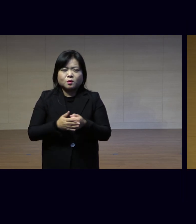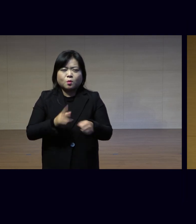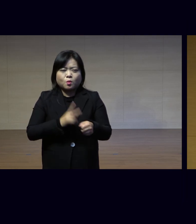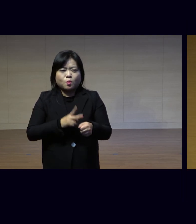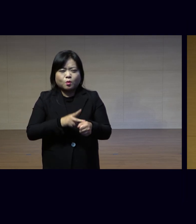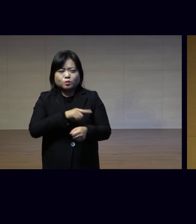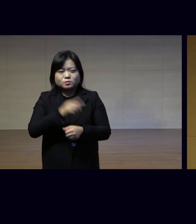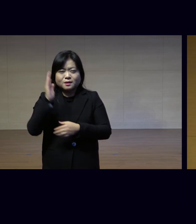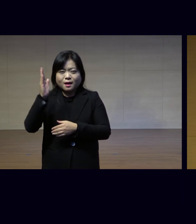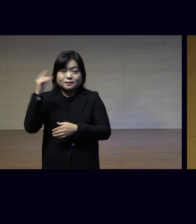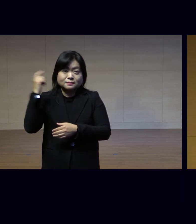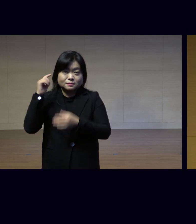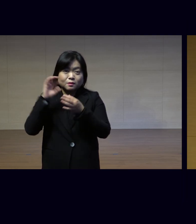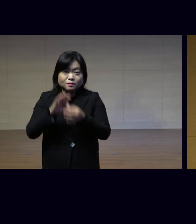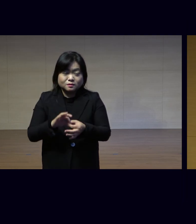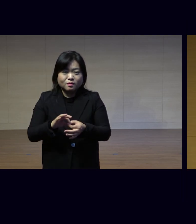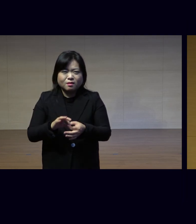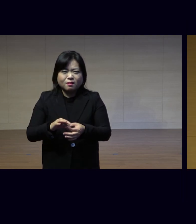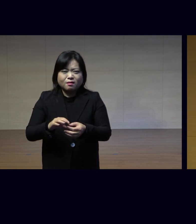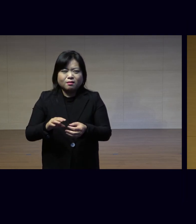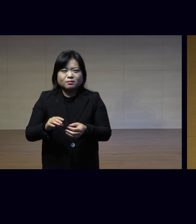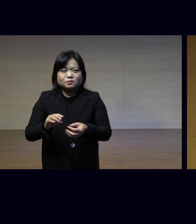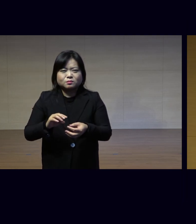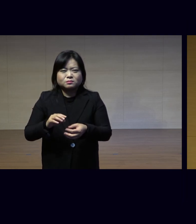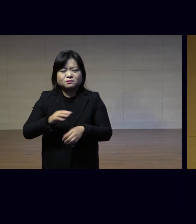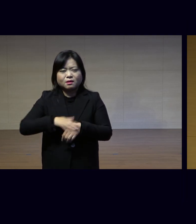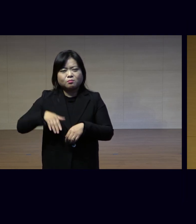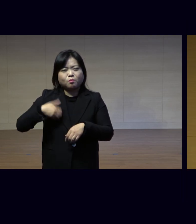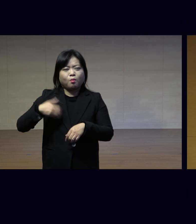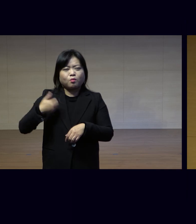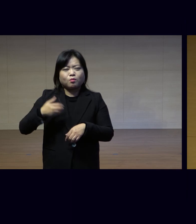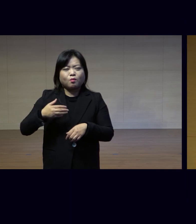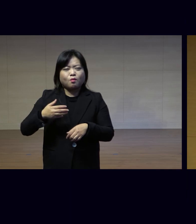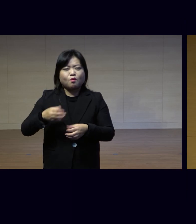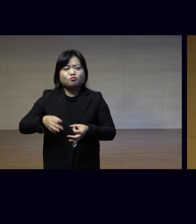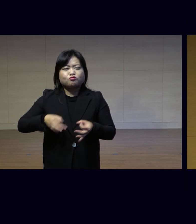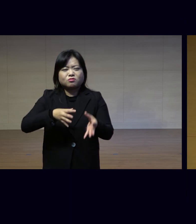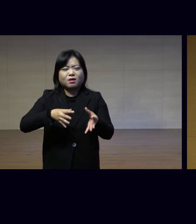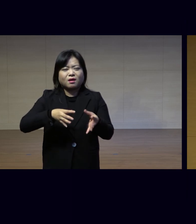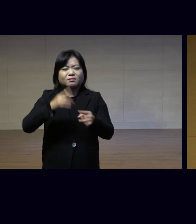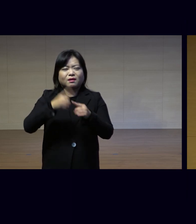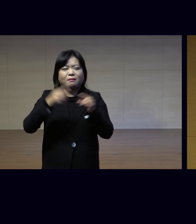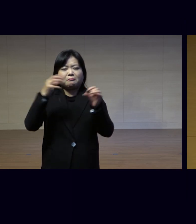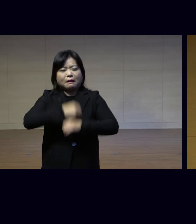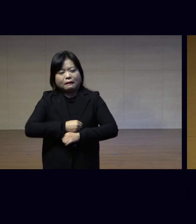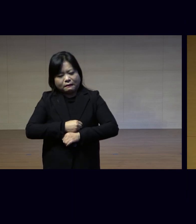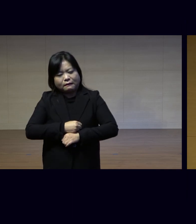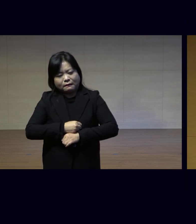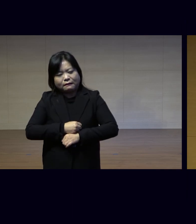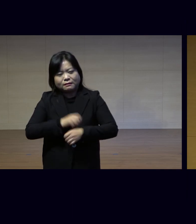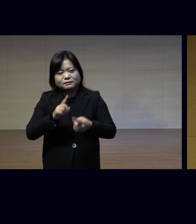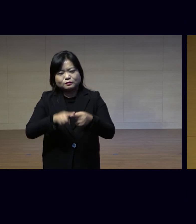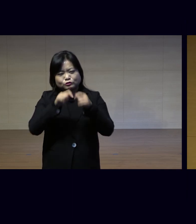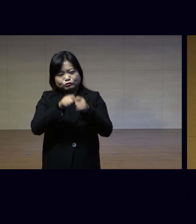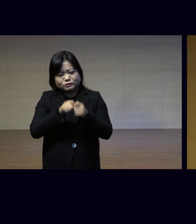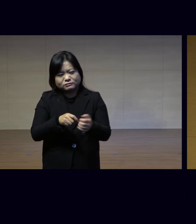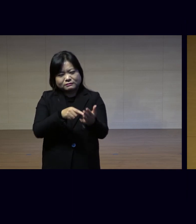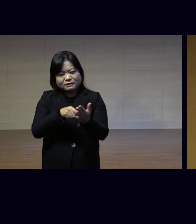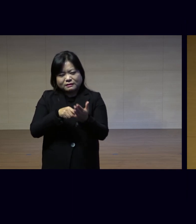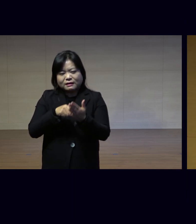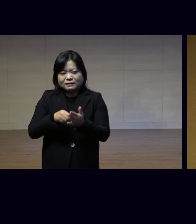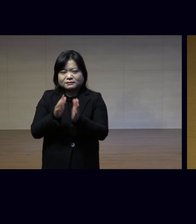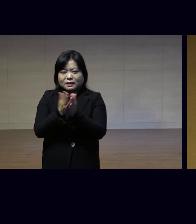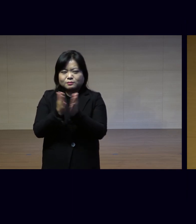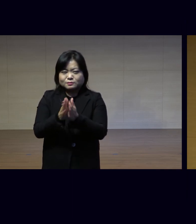교수님 강의 들으면서 어설프게 투자했다가 어떻게 망해가는지 굉장히 구체적으로 나타나는 작품들을